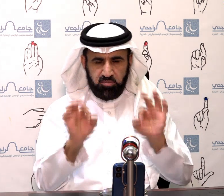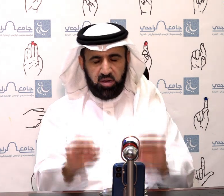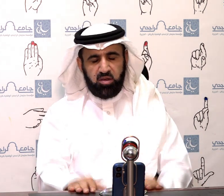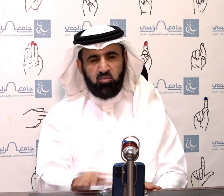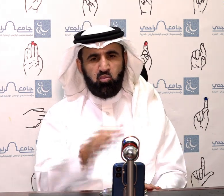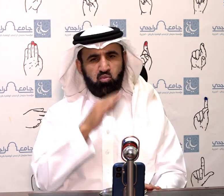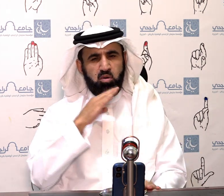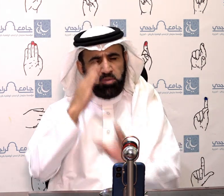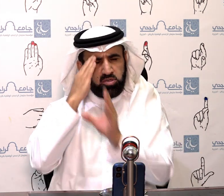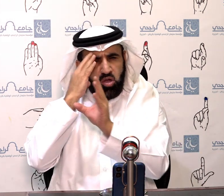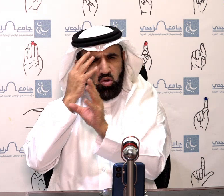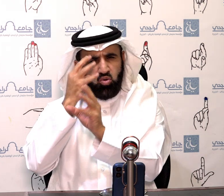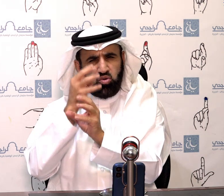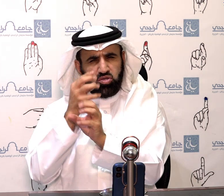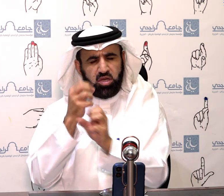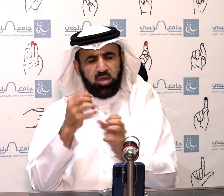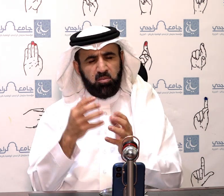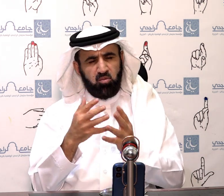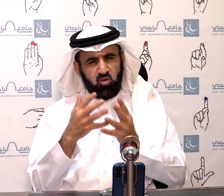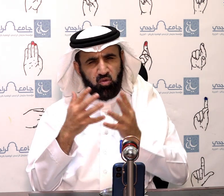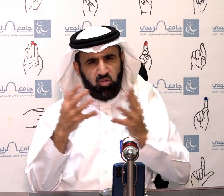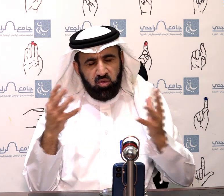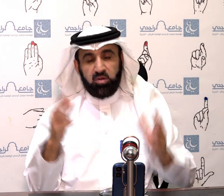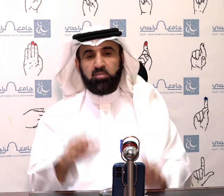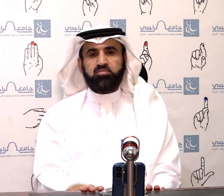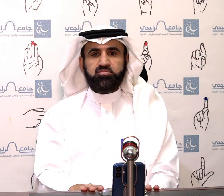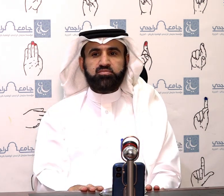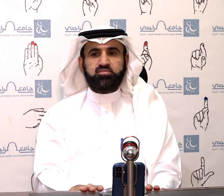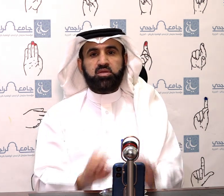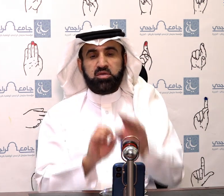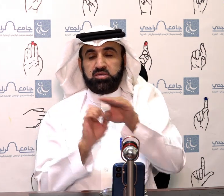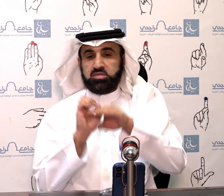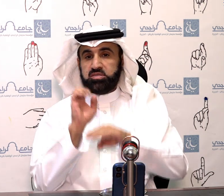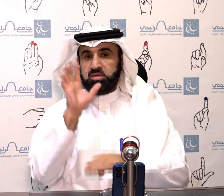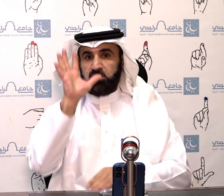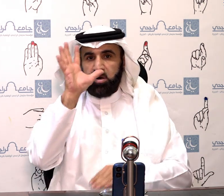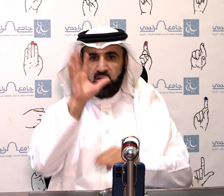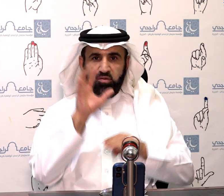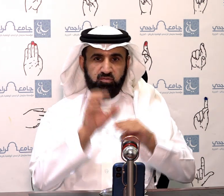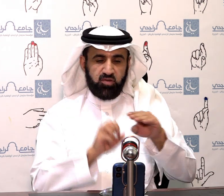فصلوات ربي وسلامه عليهما تعاقب الليل والنهار.